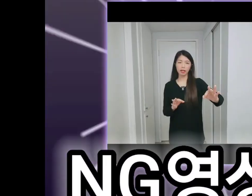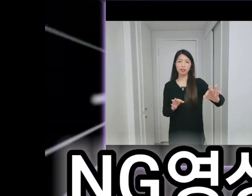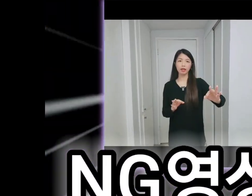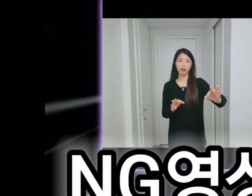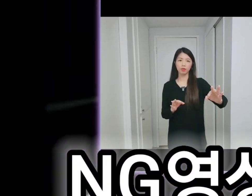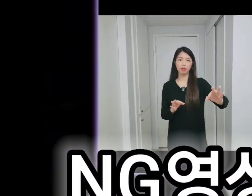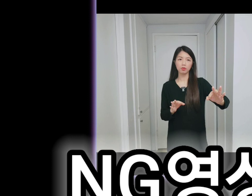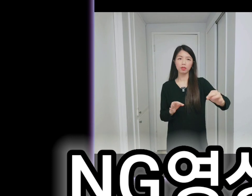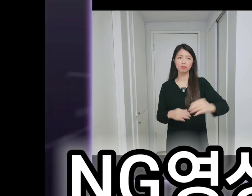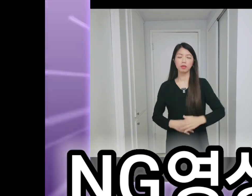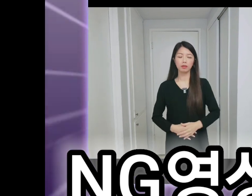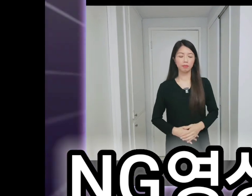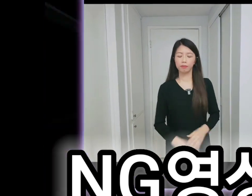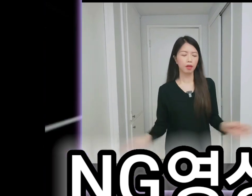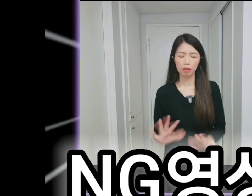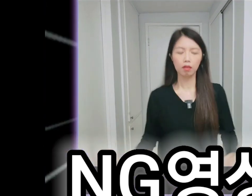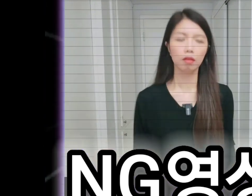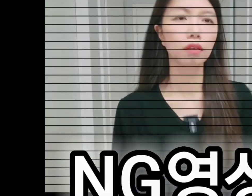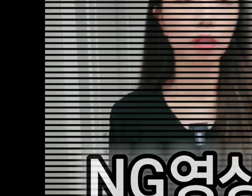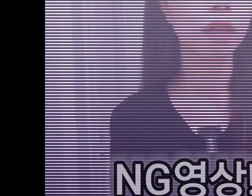통치하다, 다스리다 라고 하는 뜻의